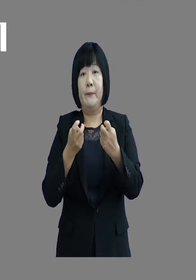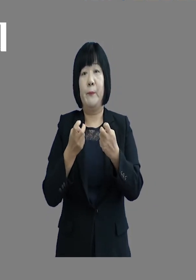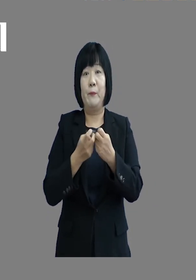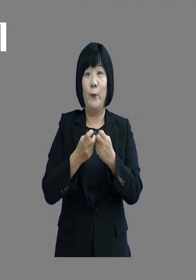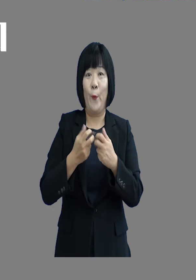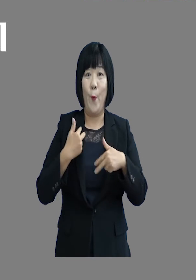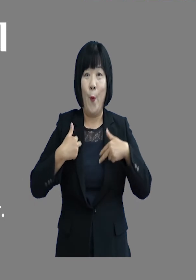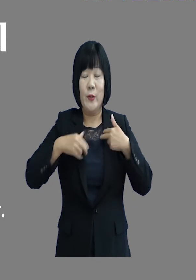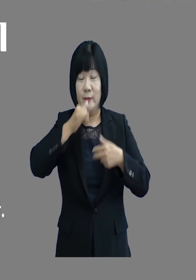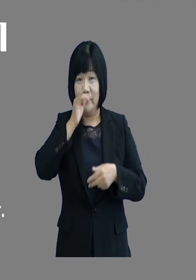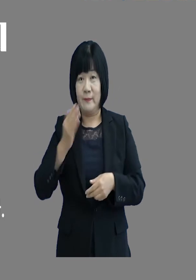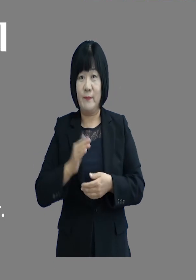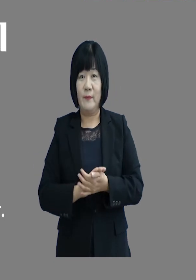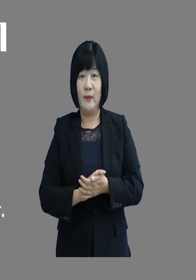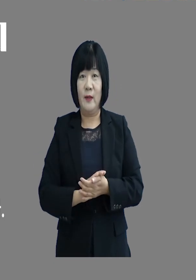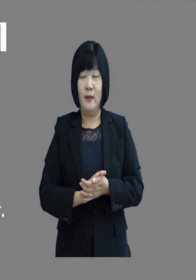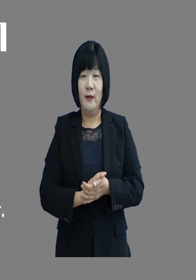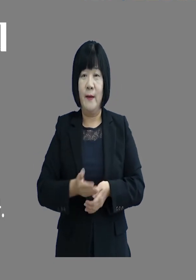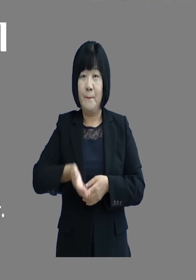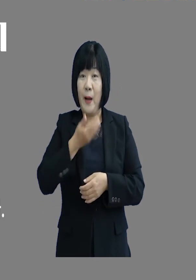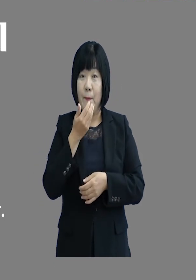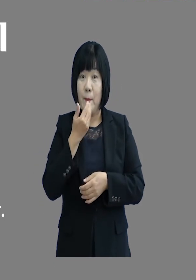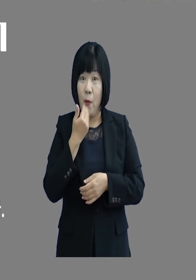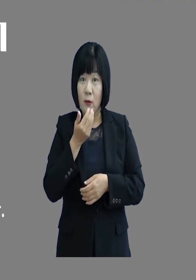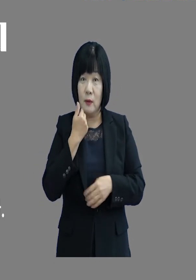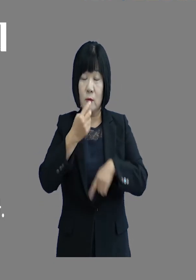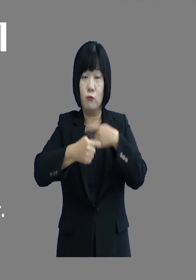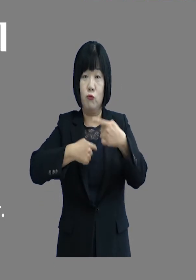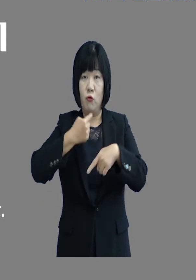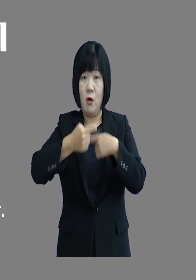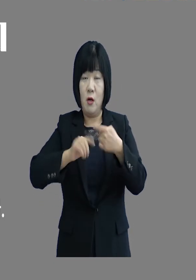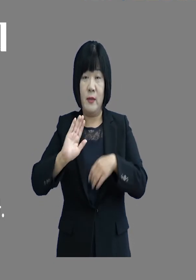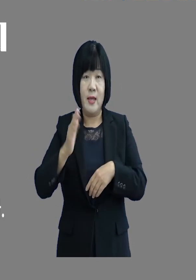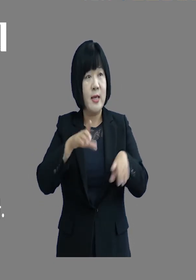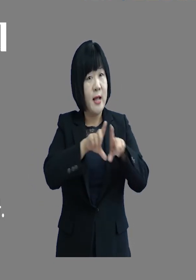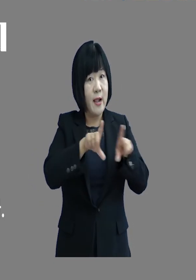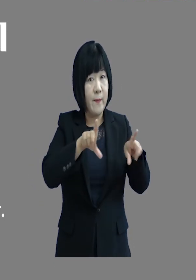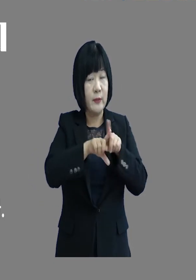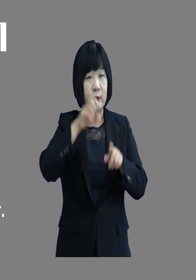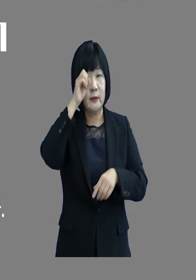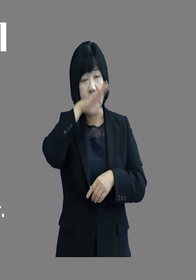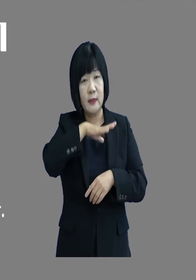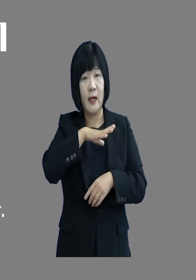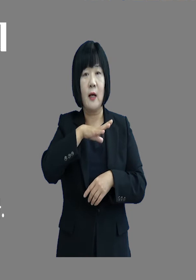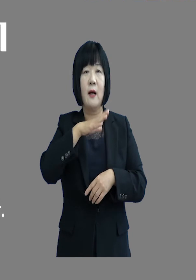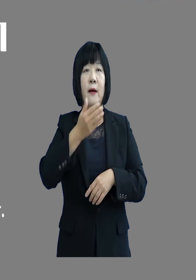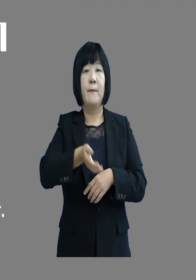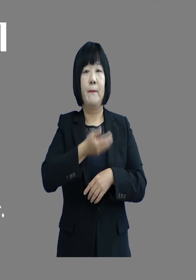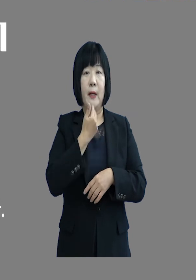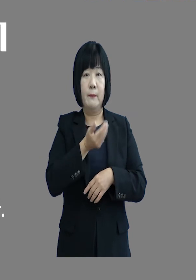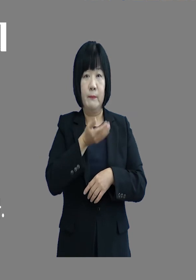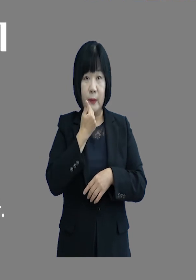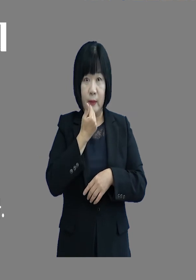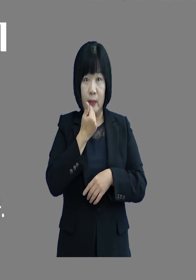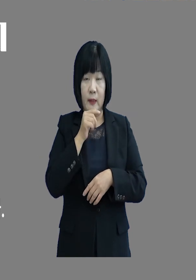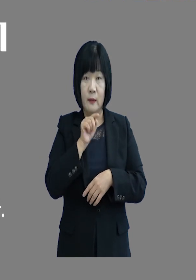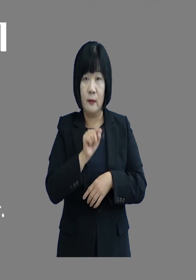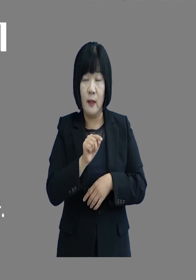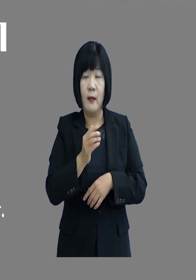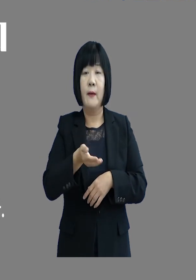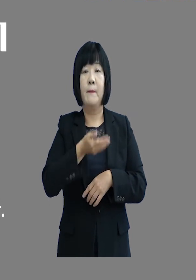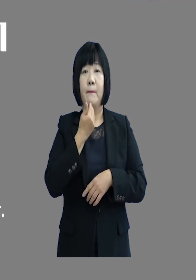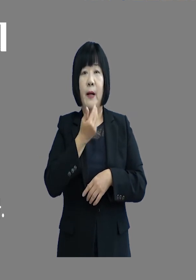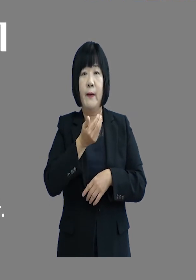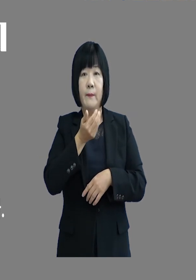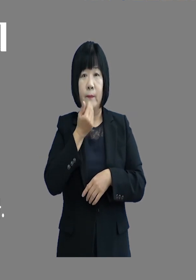흥미롭습니다. 밥을 먹다라고 하는 수화가 있는데 그냥 일반적인 표정으로 밥을 먹다라고 한다면 밥을 먹다라고